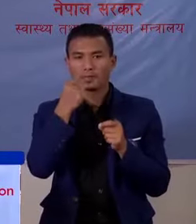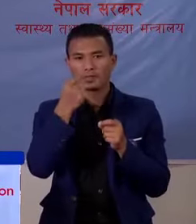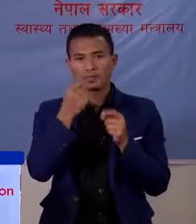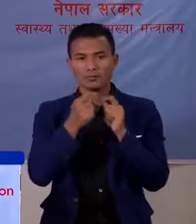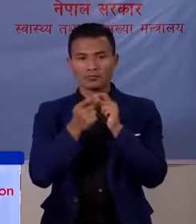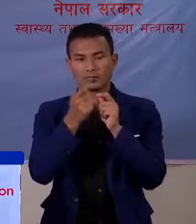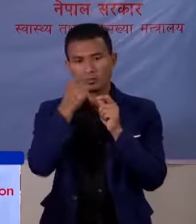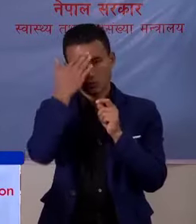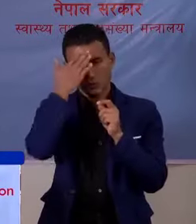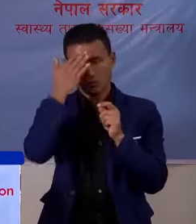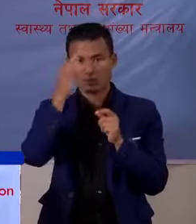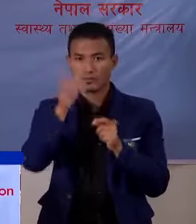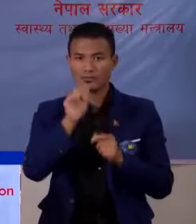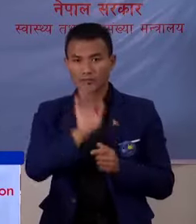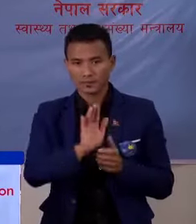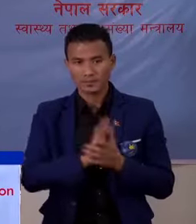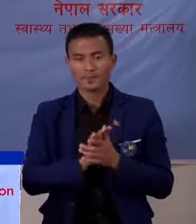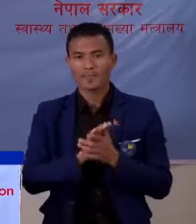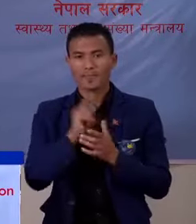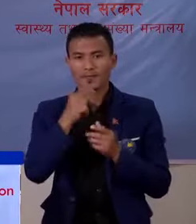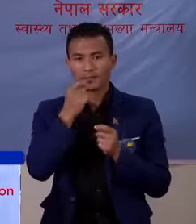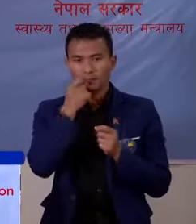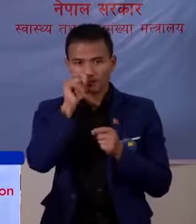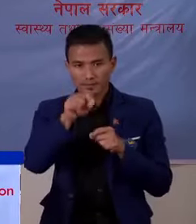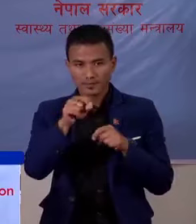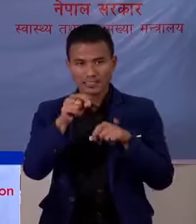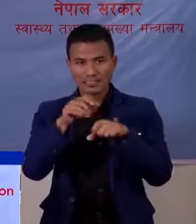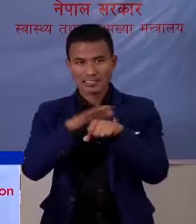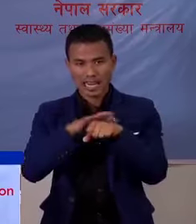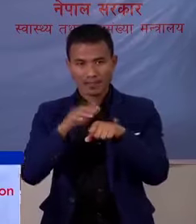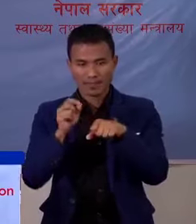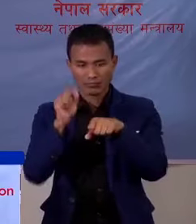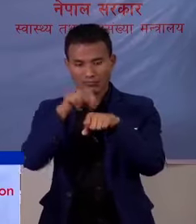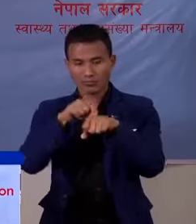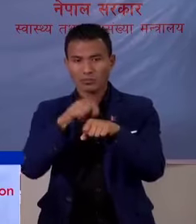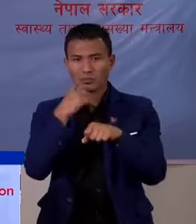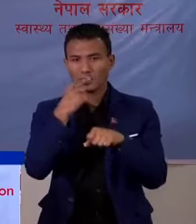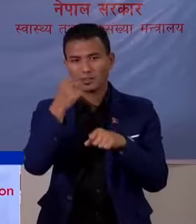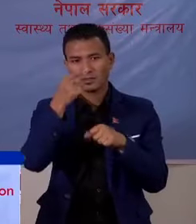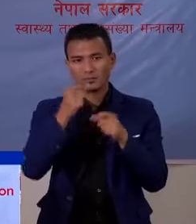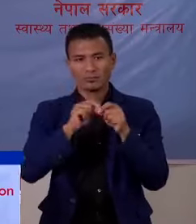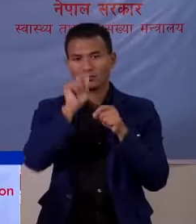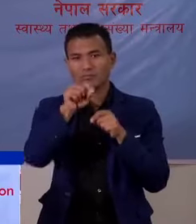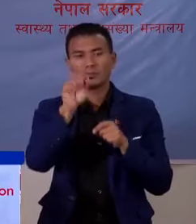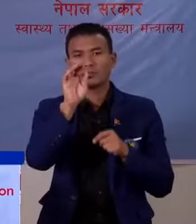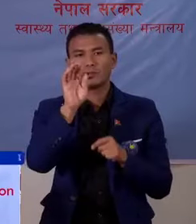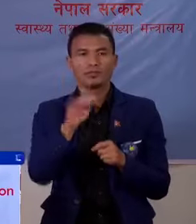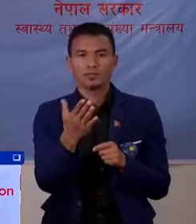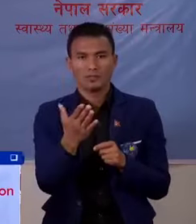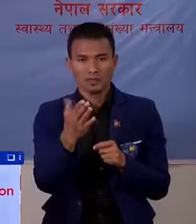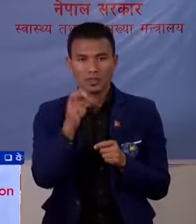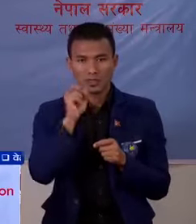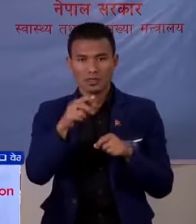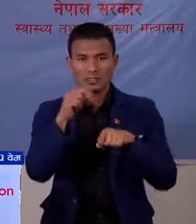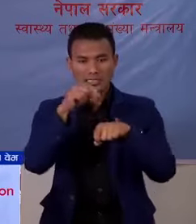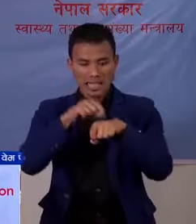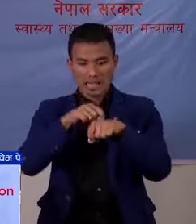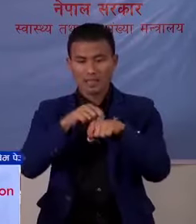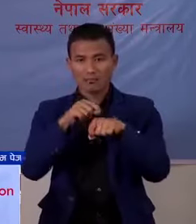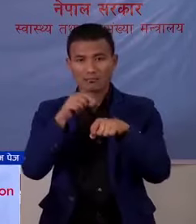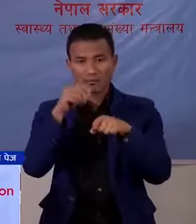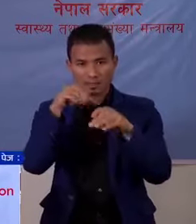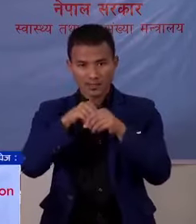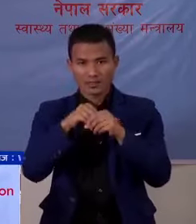गर्दछ। यी छिटाहरू छालामा पर्दैमा यो रोग सर्ने सम्भावना रहँदैन, तर छालामा परेका